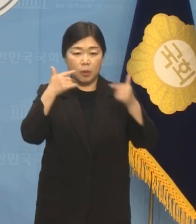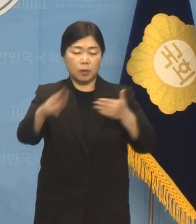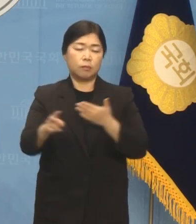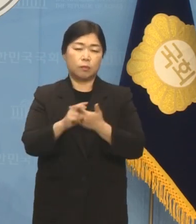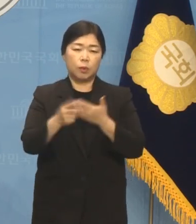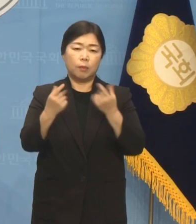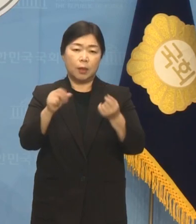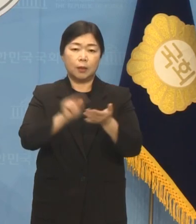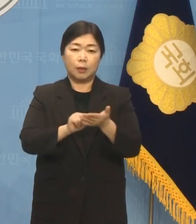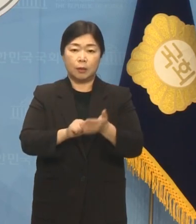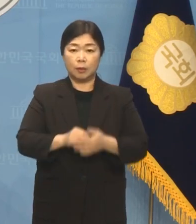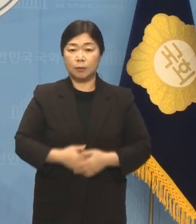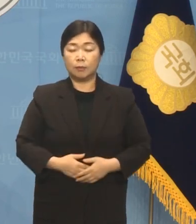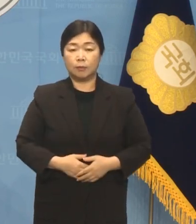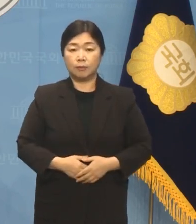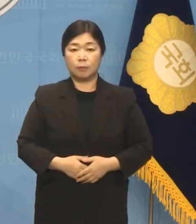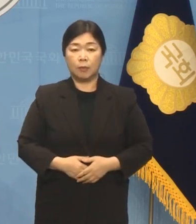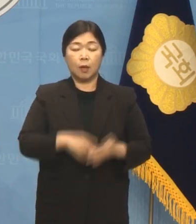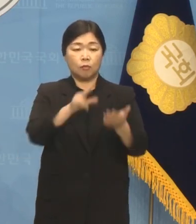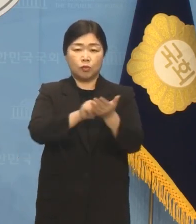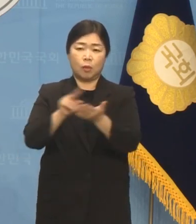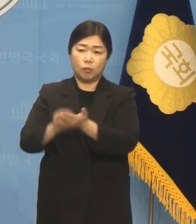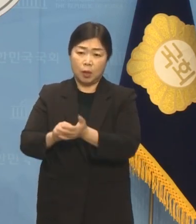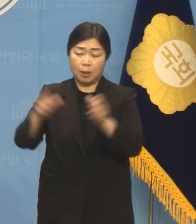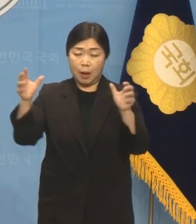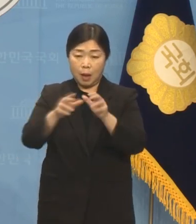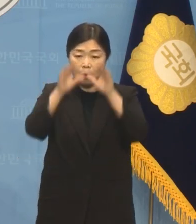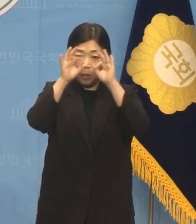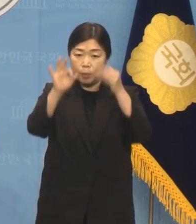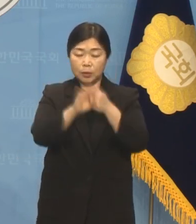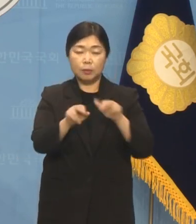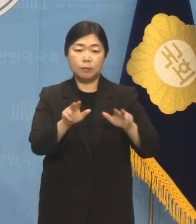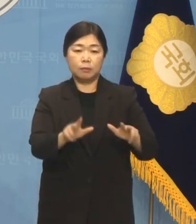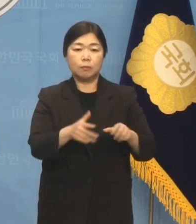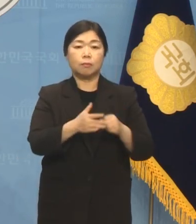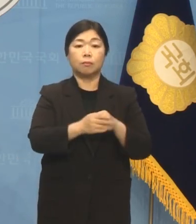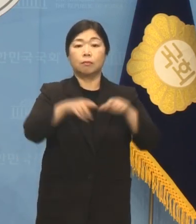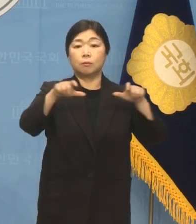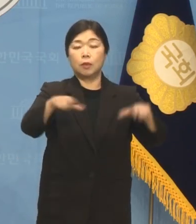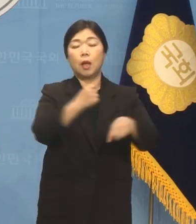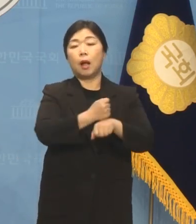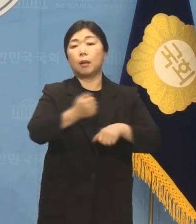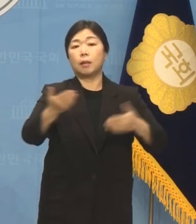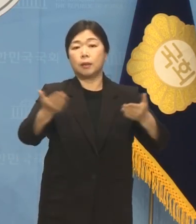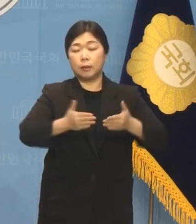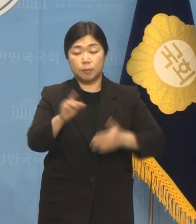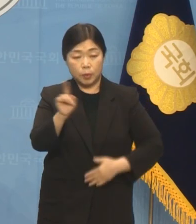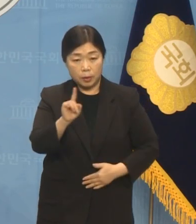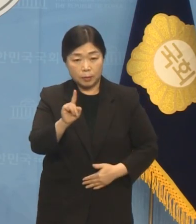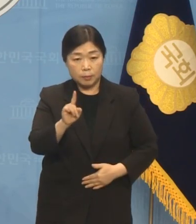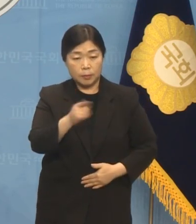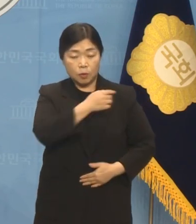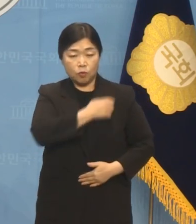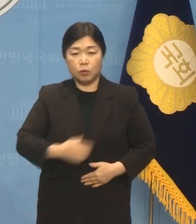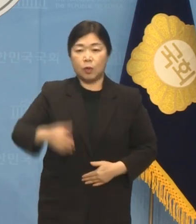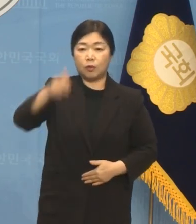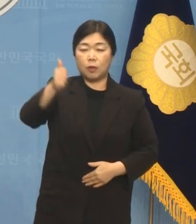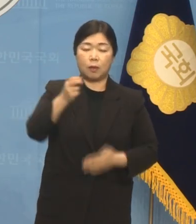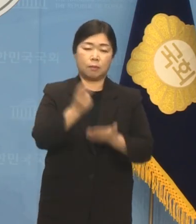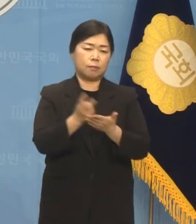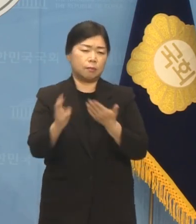분명합니다. 두 가지 측면 모두를 고려할 때 지금 마포구가 해야 할 일은 구청장의 이해충돌